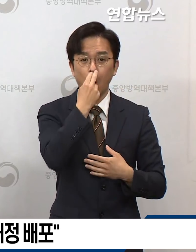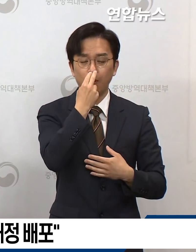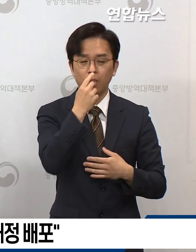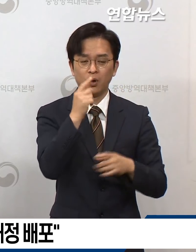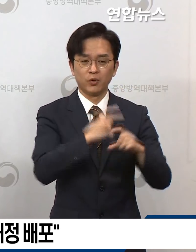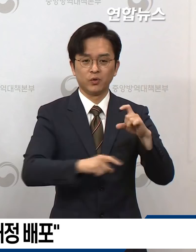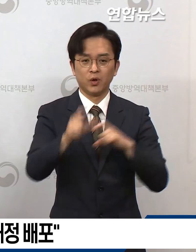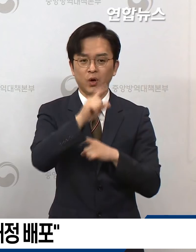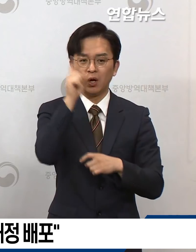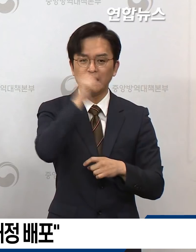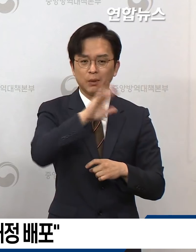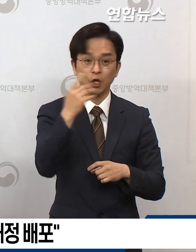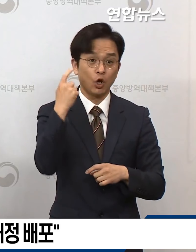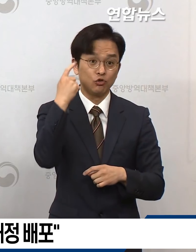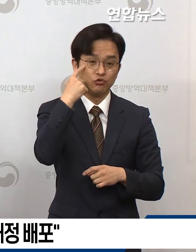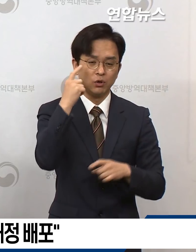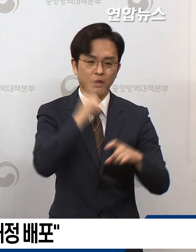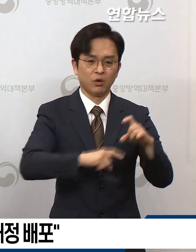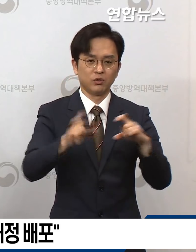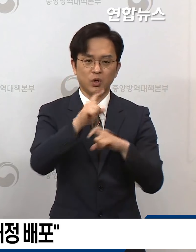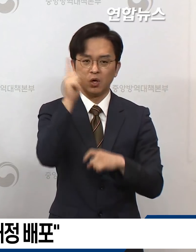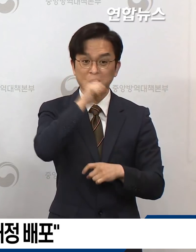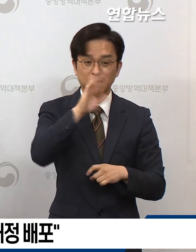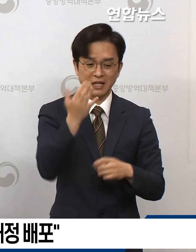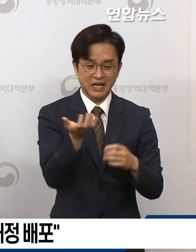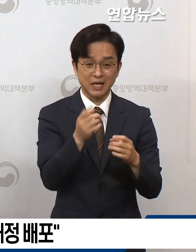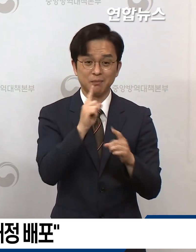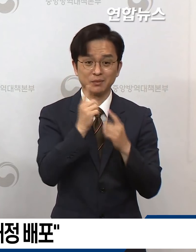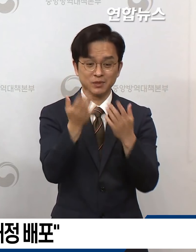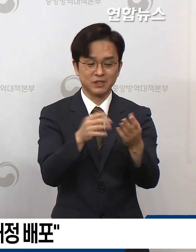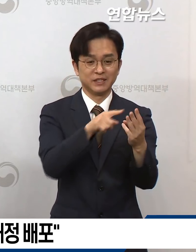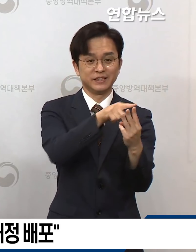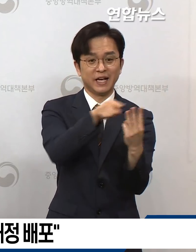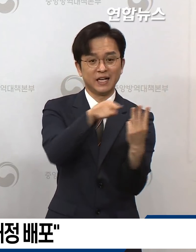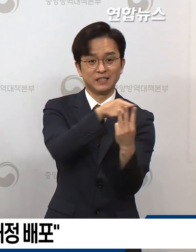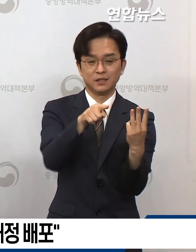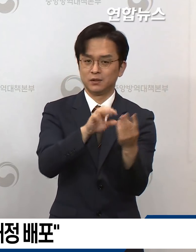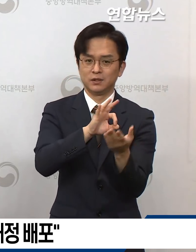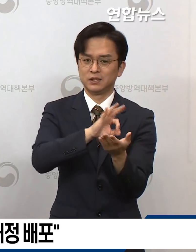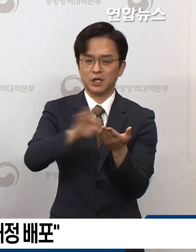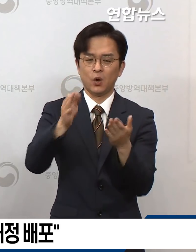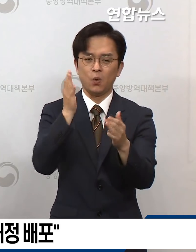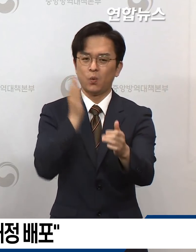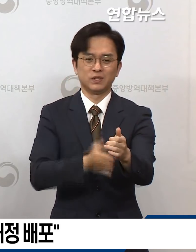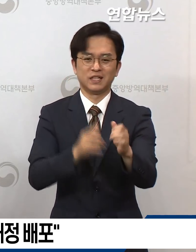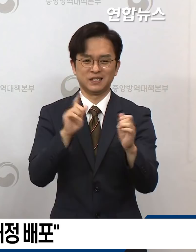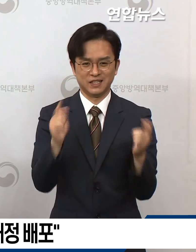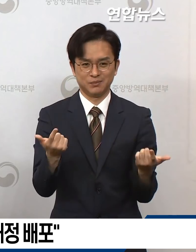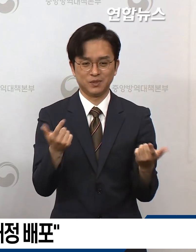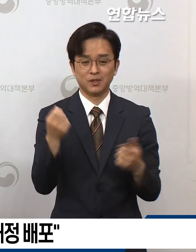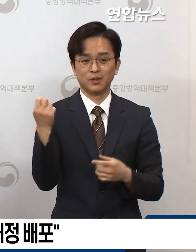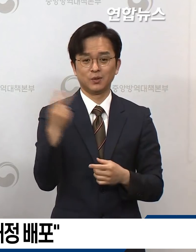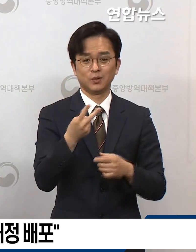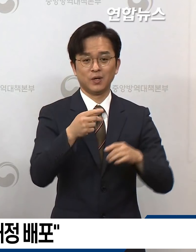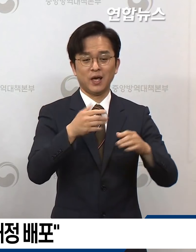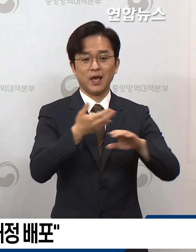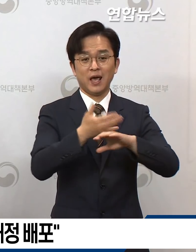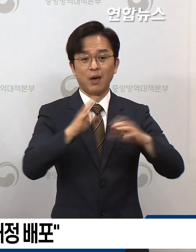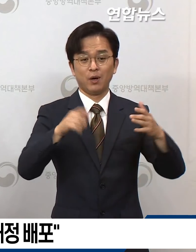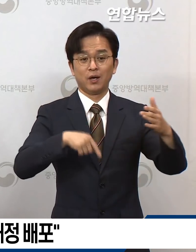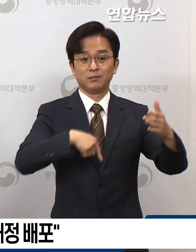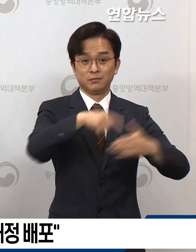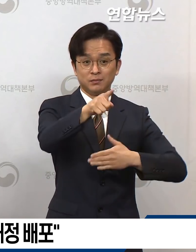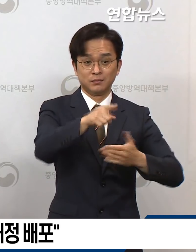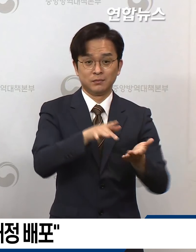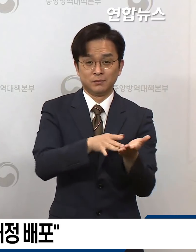눈의 손상 등을 유발할 수 있어서 사용을 권장하지 않습니다. 또한 야외에서 무분별한 소독제를